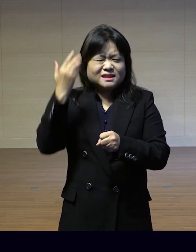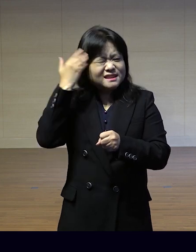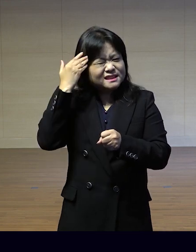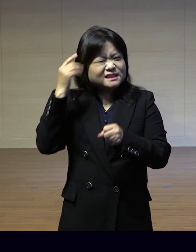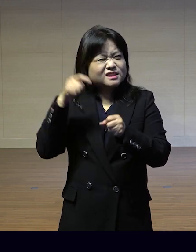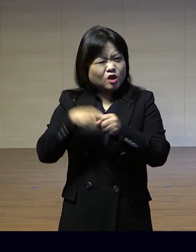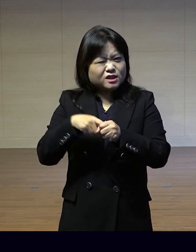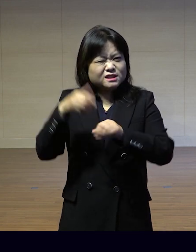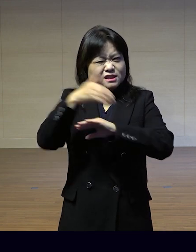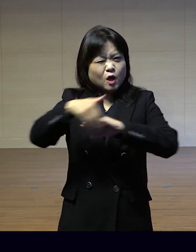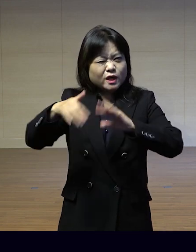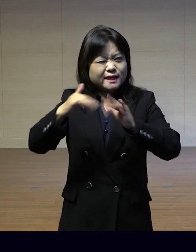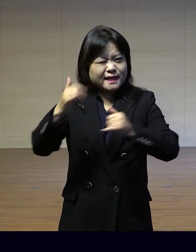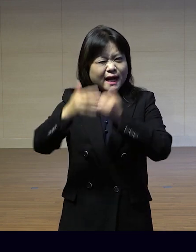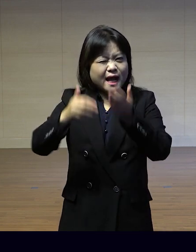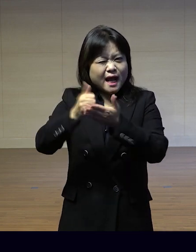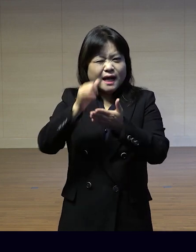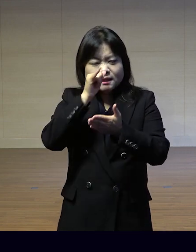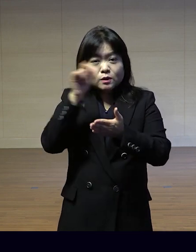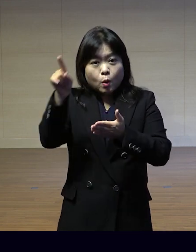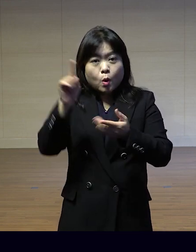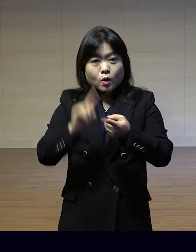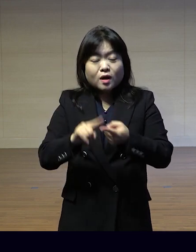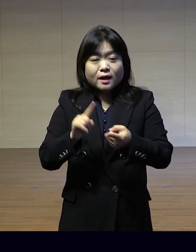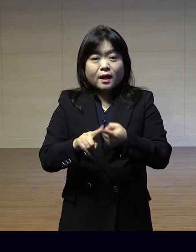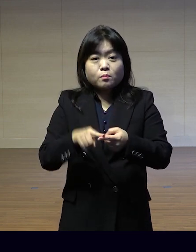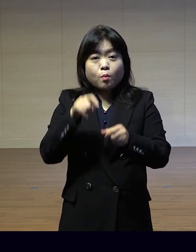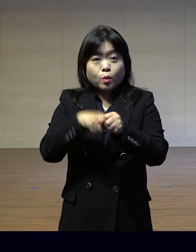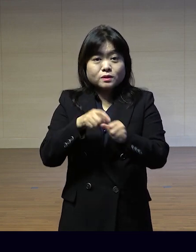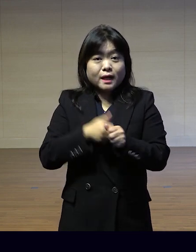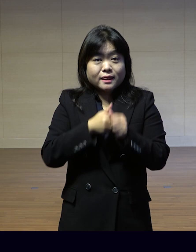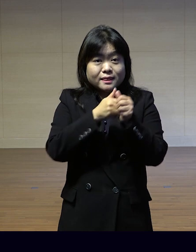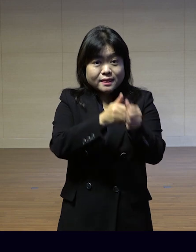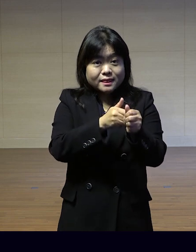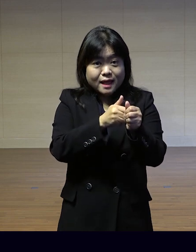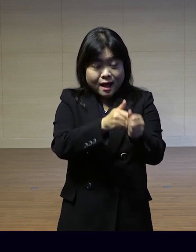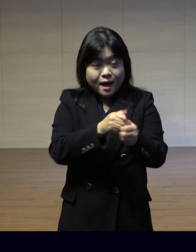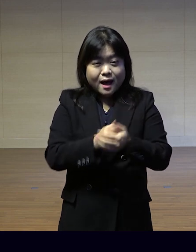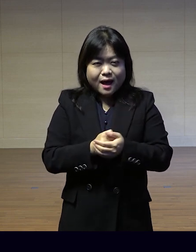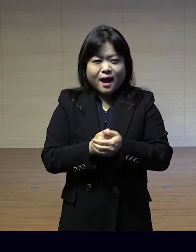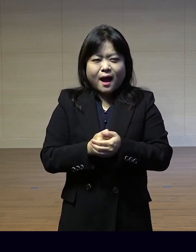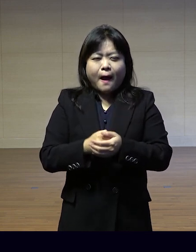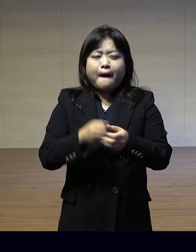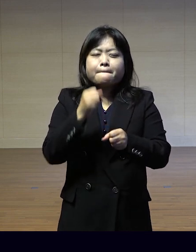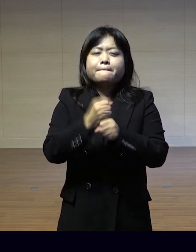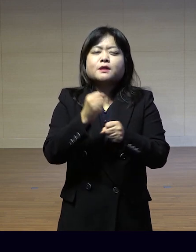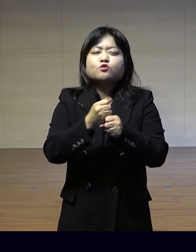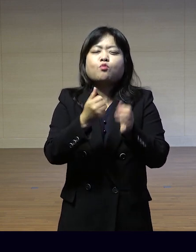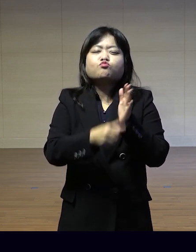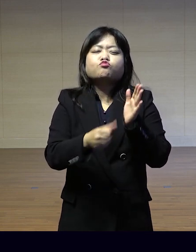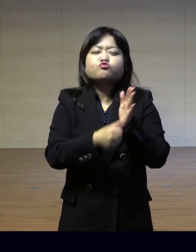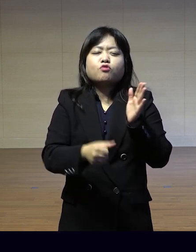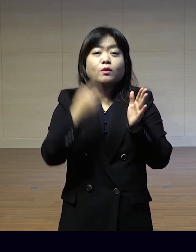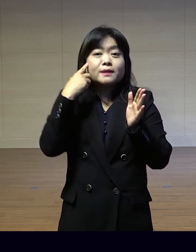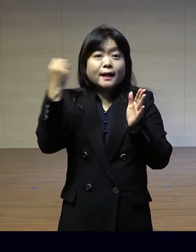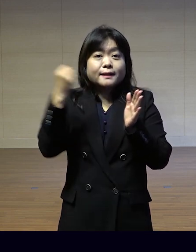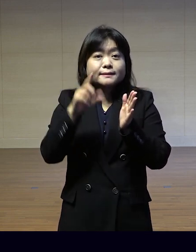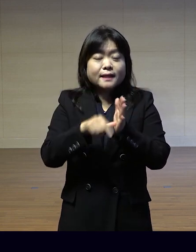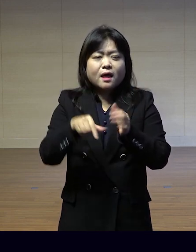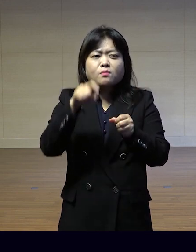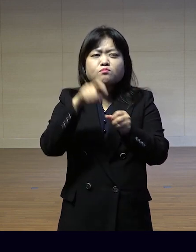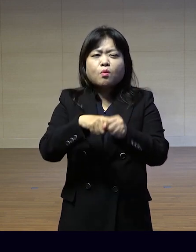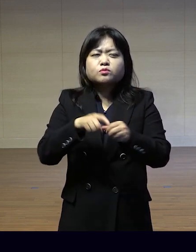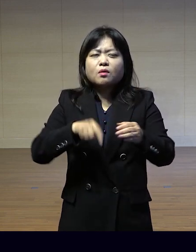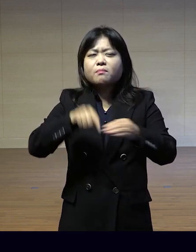지적인 설계자가 있고 그것의 목적에 따라서 그럼 이 유한자 피조물이라 생각했을 때 그 목적이